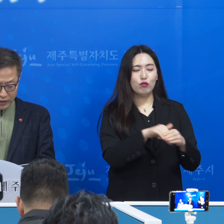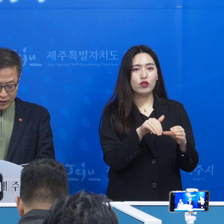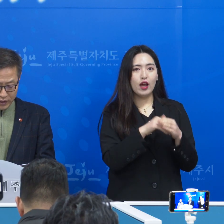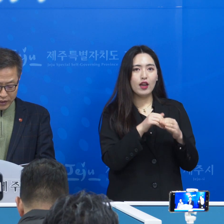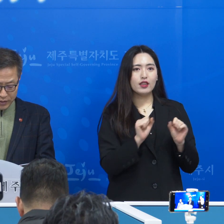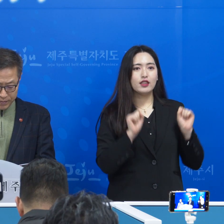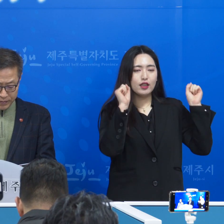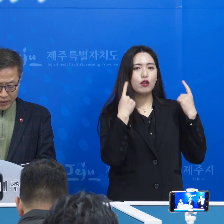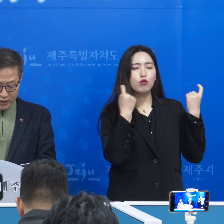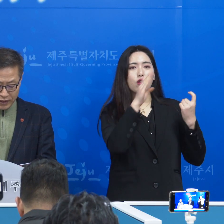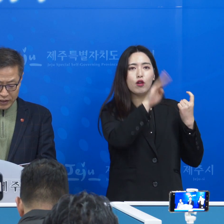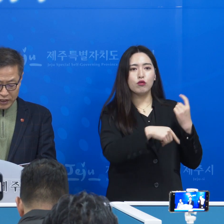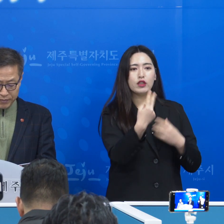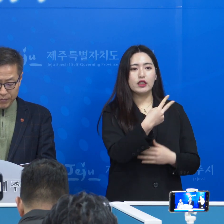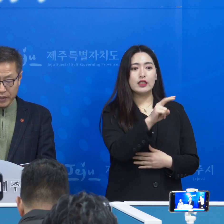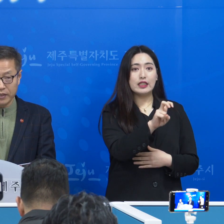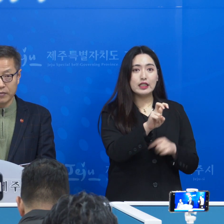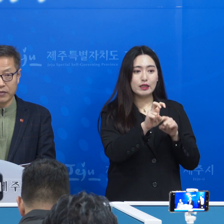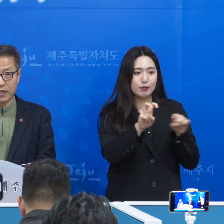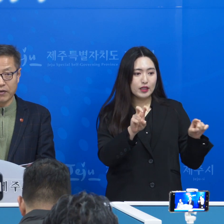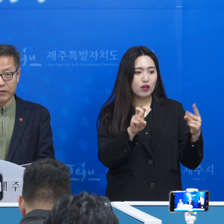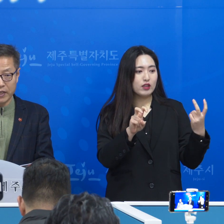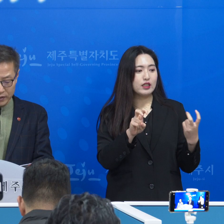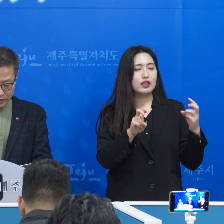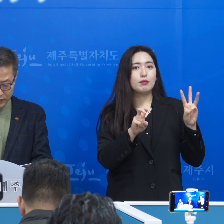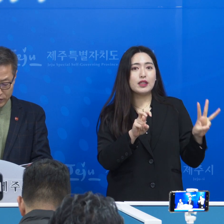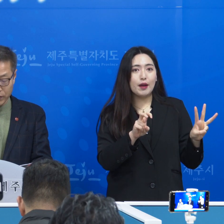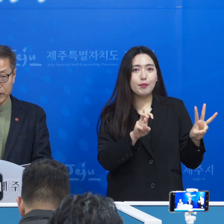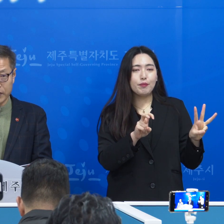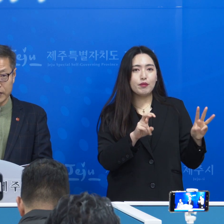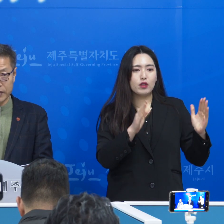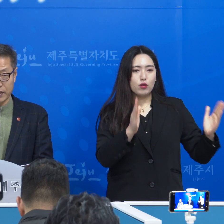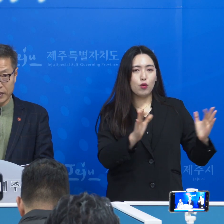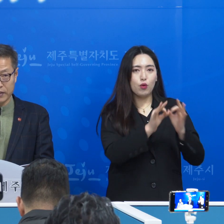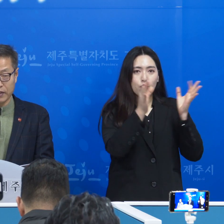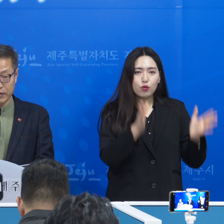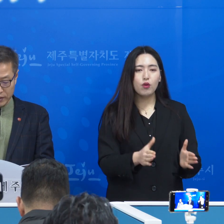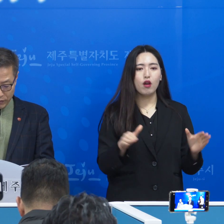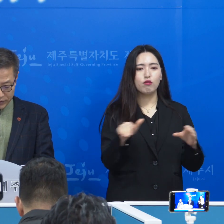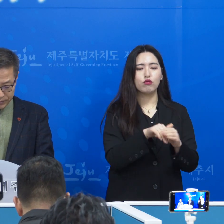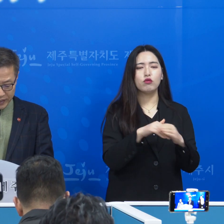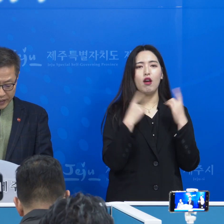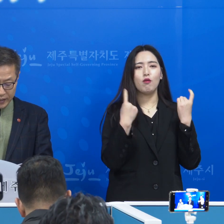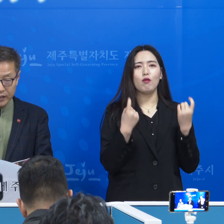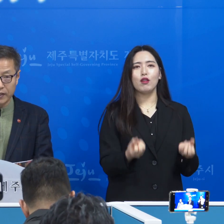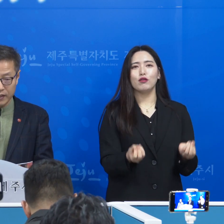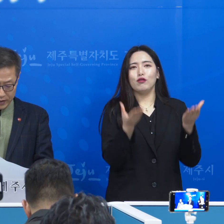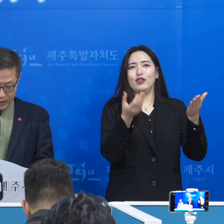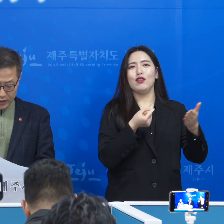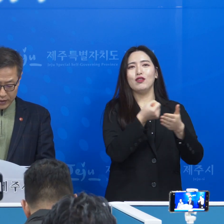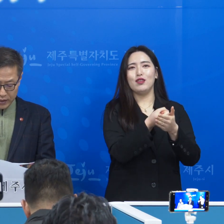문화체육관광부 2020년에서 2023년 문화관광축제로 지정돼서 운영되고 있습니다.